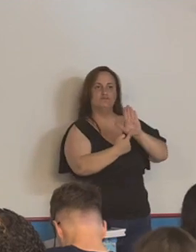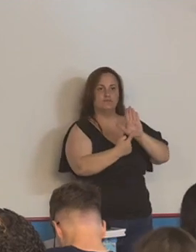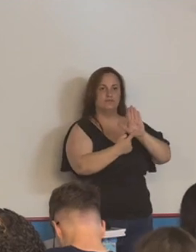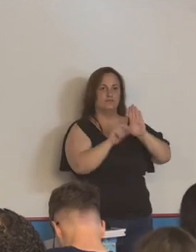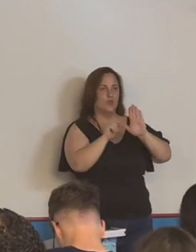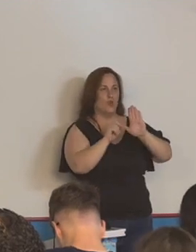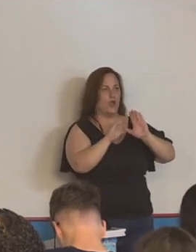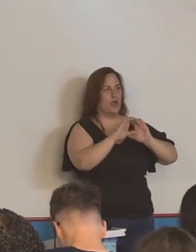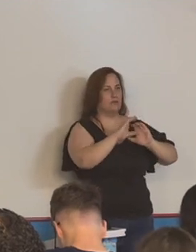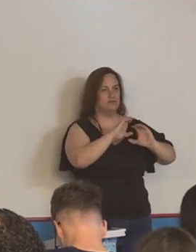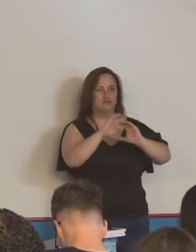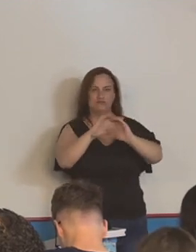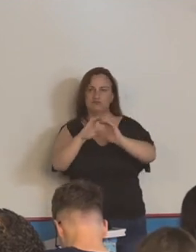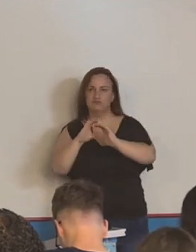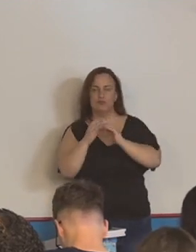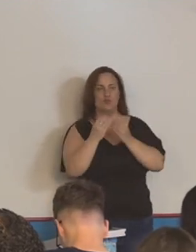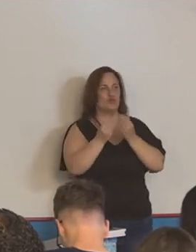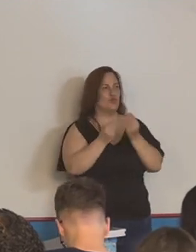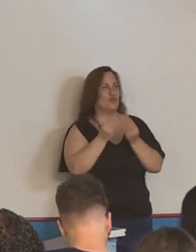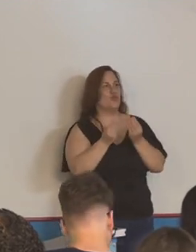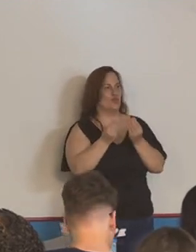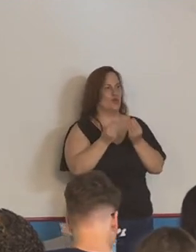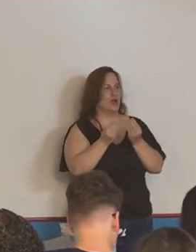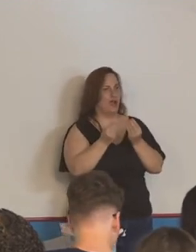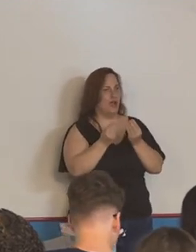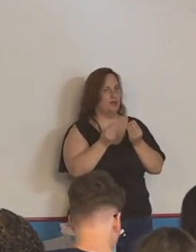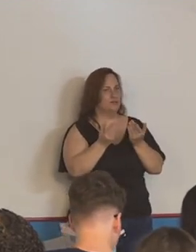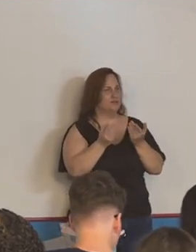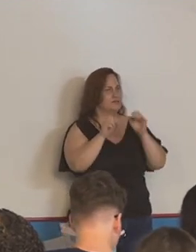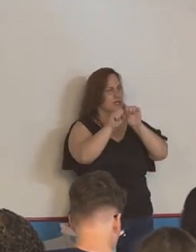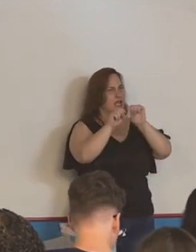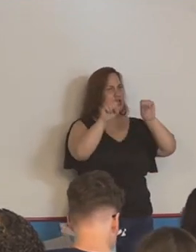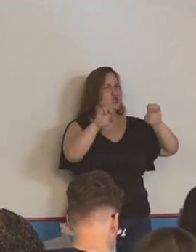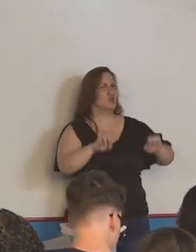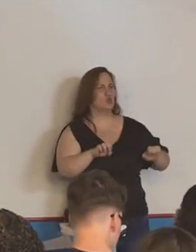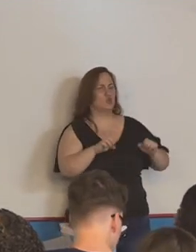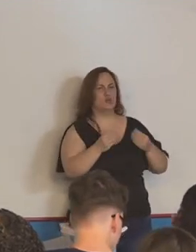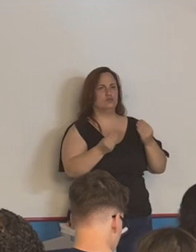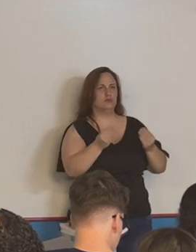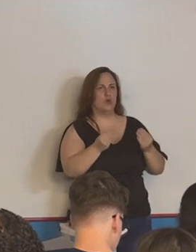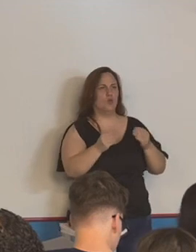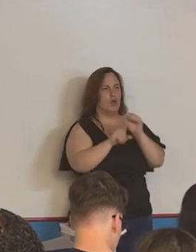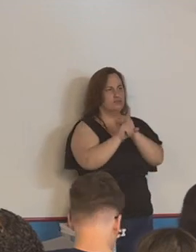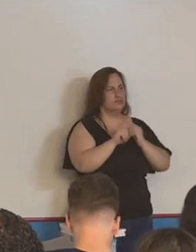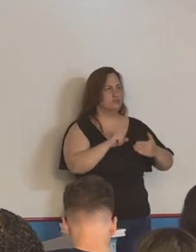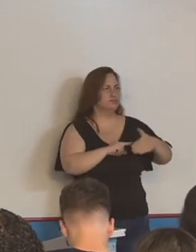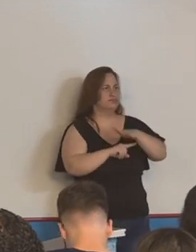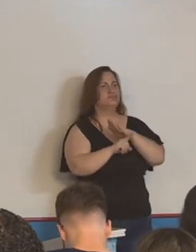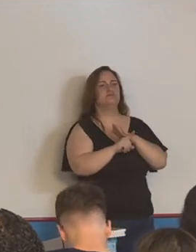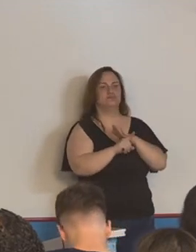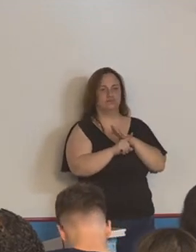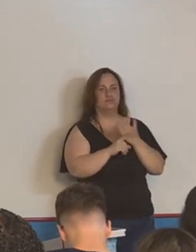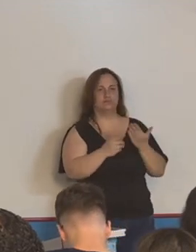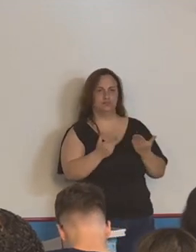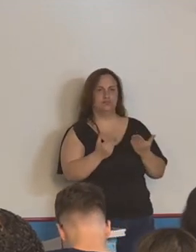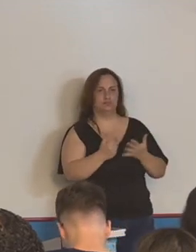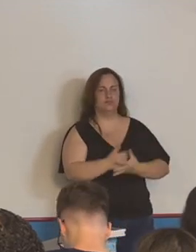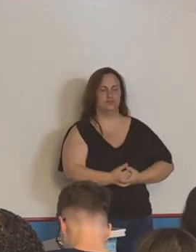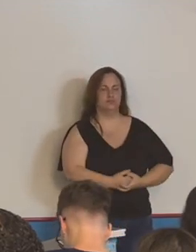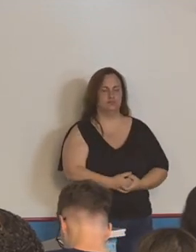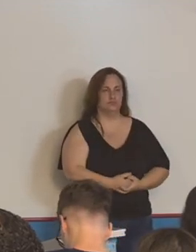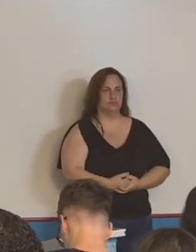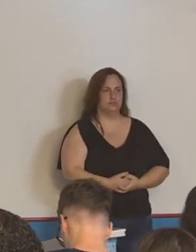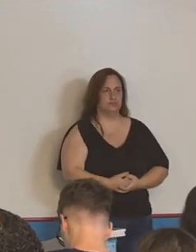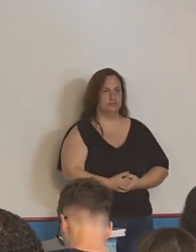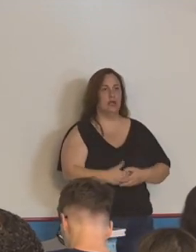para me comunicar de como que é a estrutura, do que a gente tem de estrutura na nossa sociedade, né? Então,